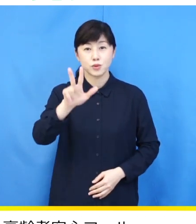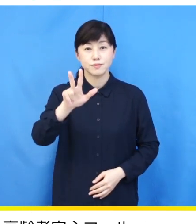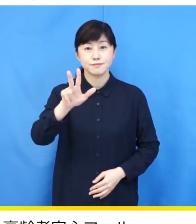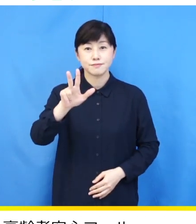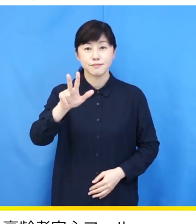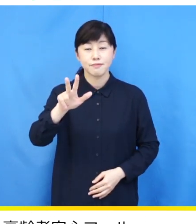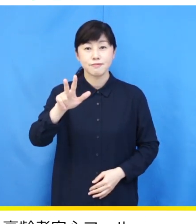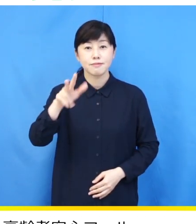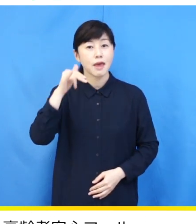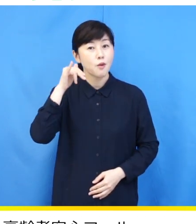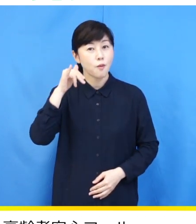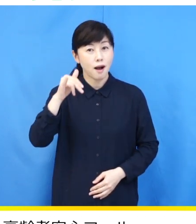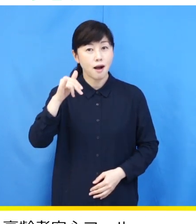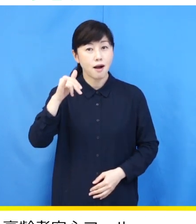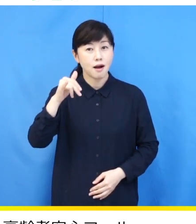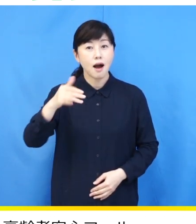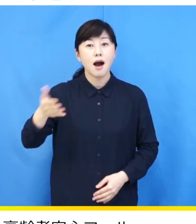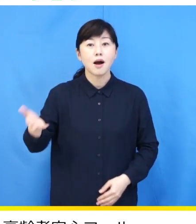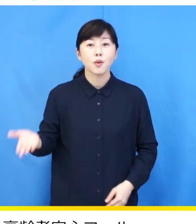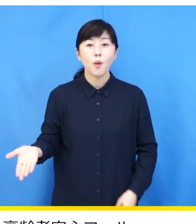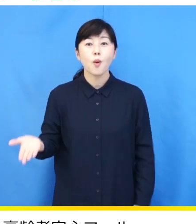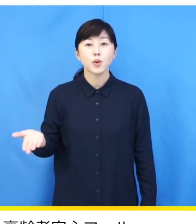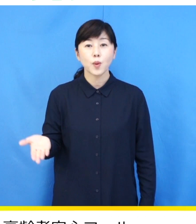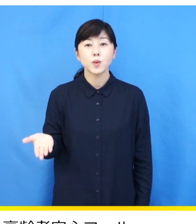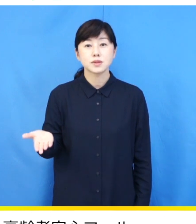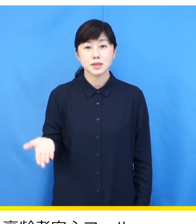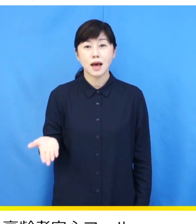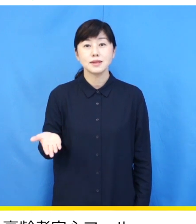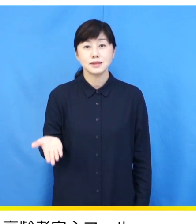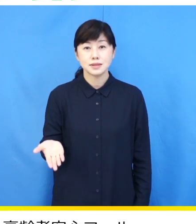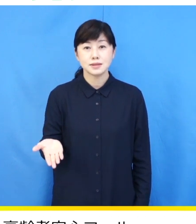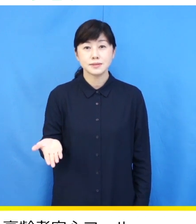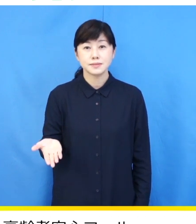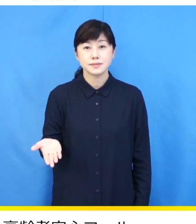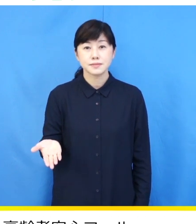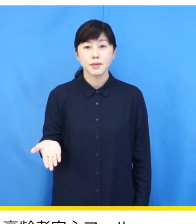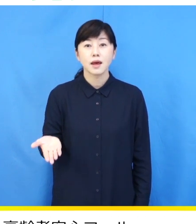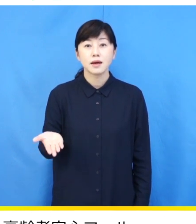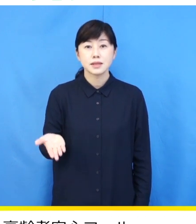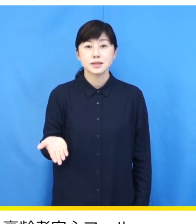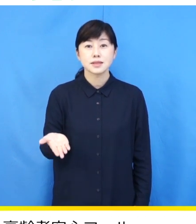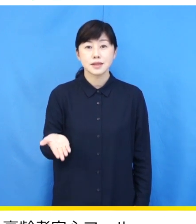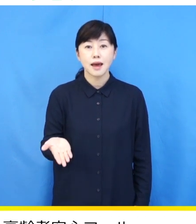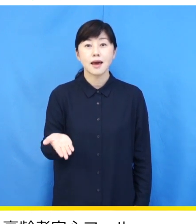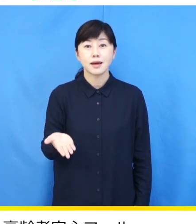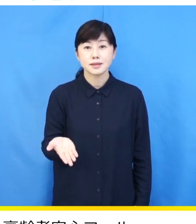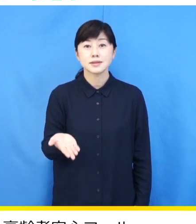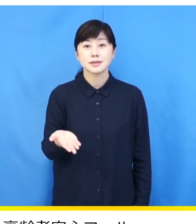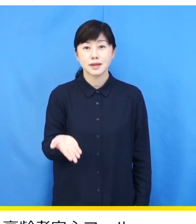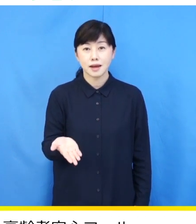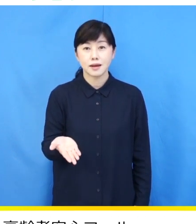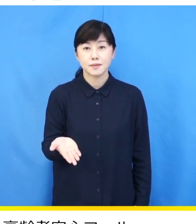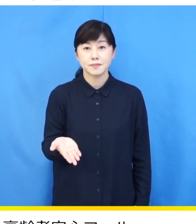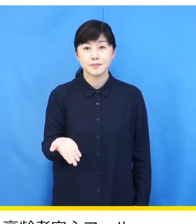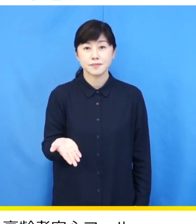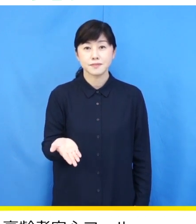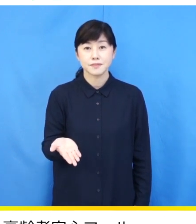年は543に一例1レイバン